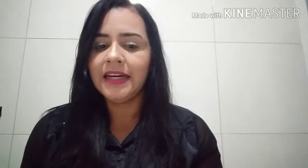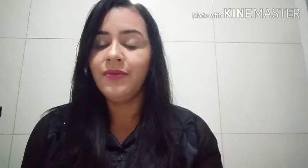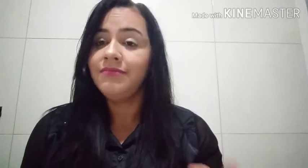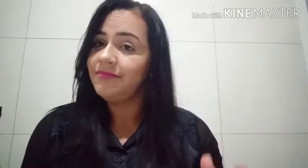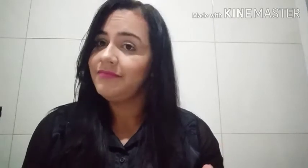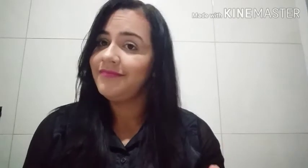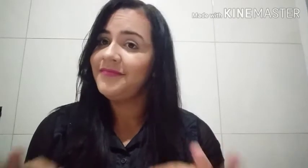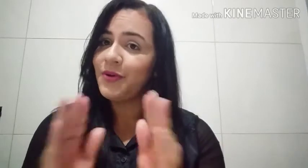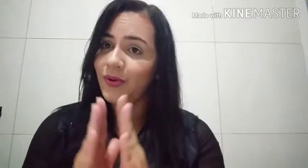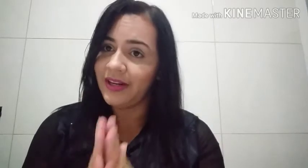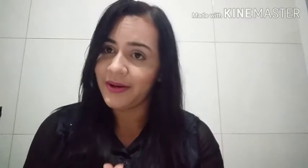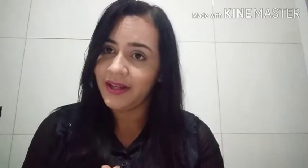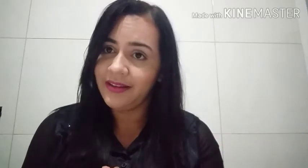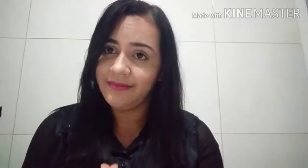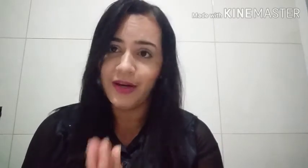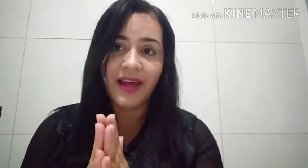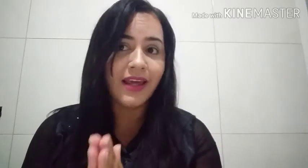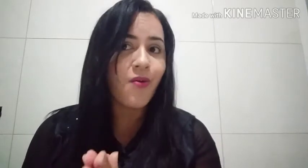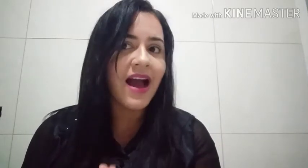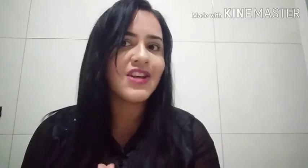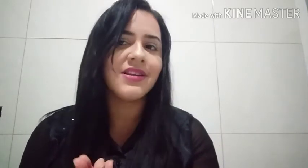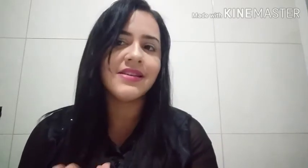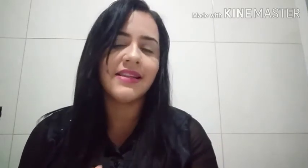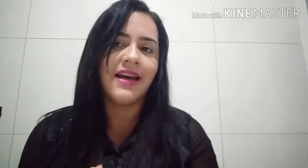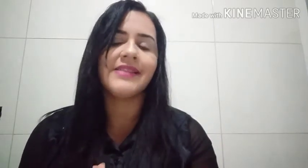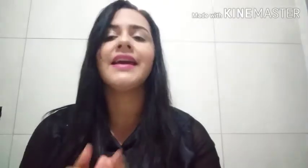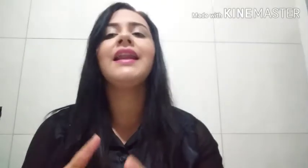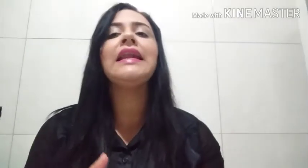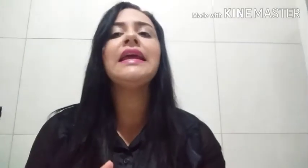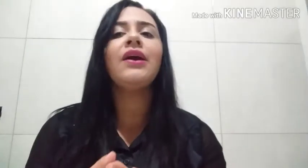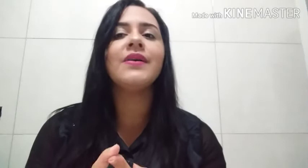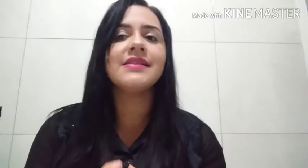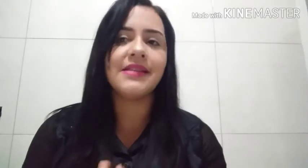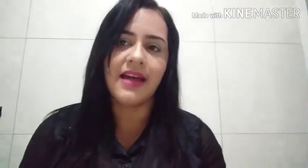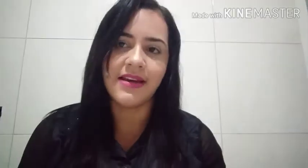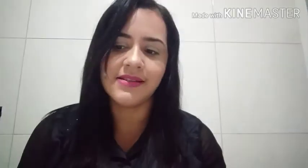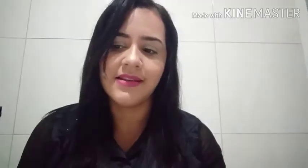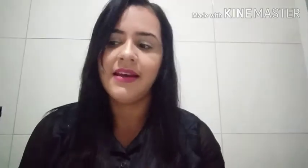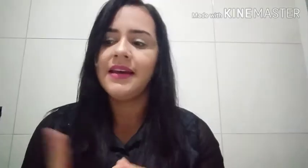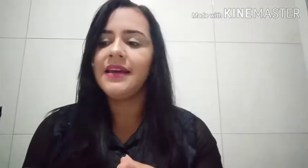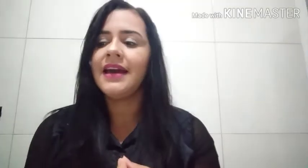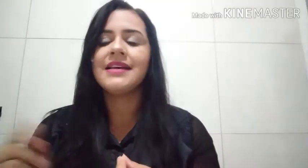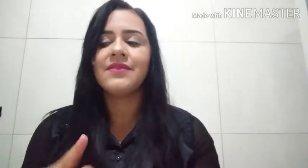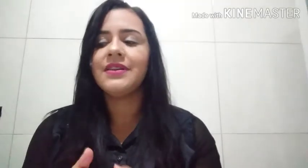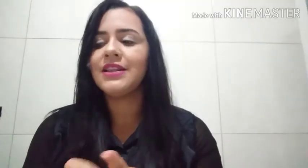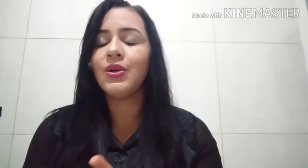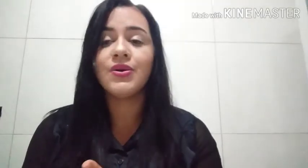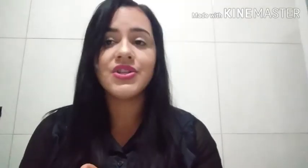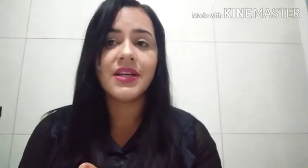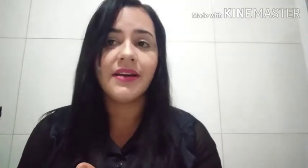Então, ficou claro, né? Não é linguagem de sinais, é língua de sinais. Em relação à datilologia,